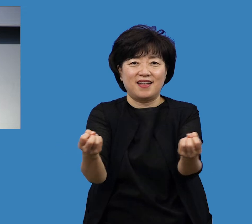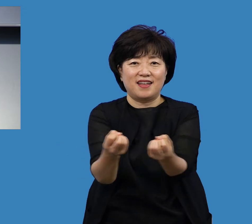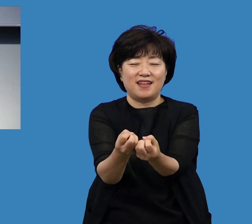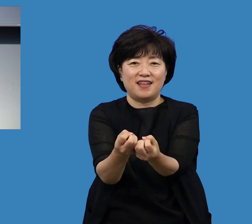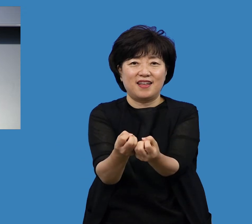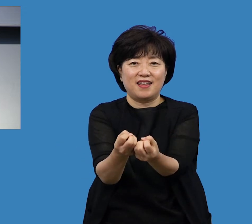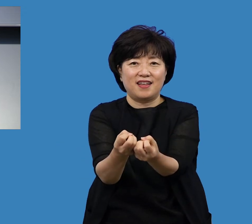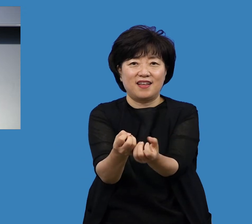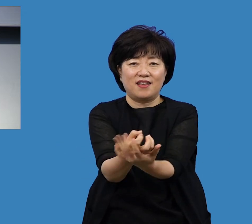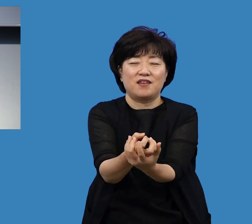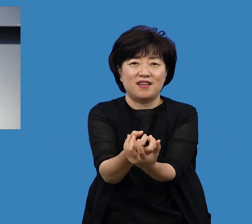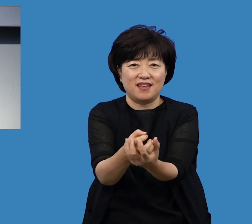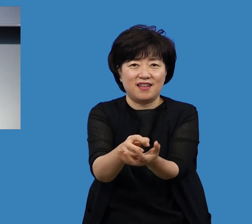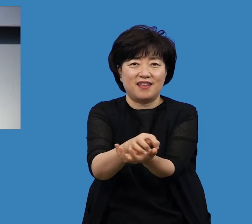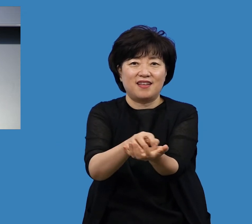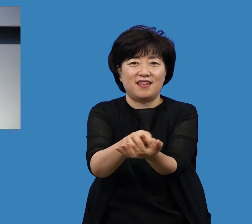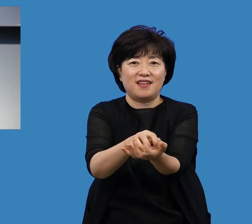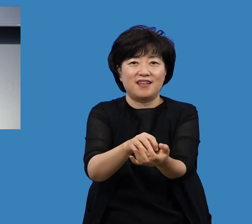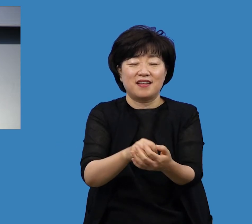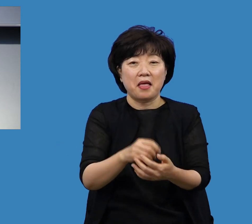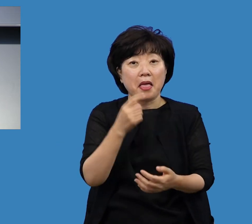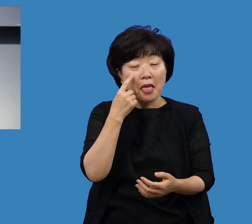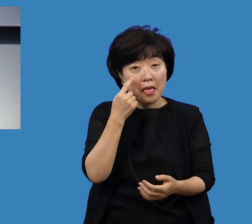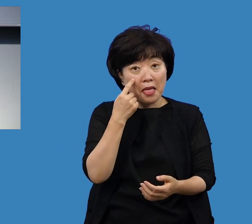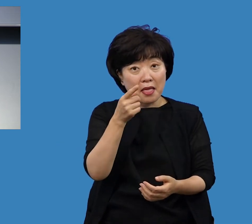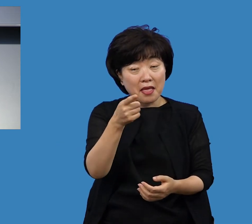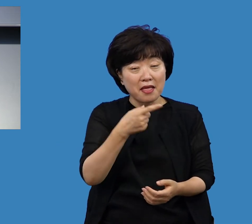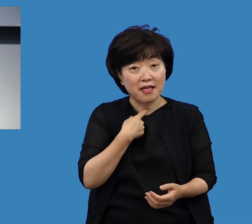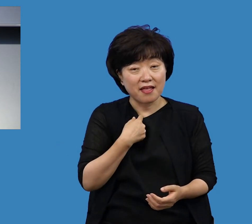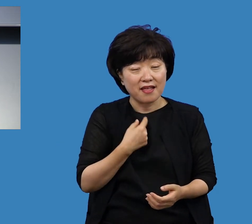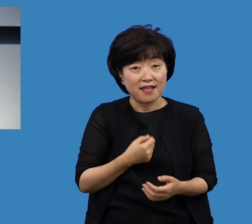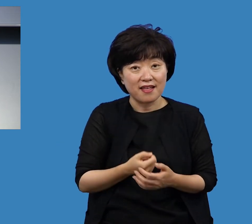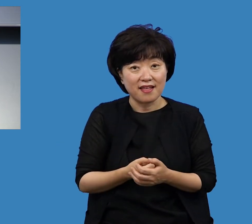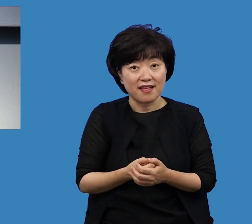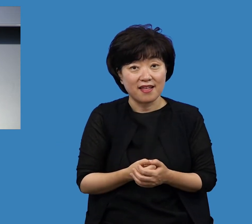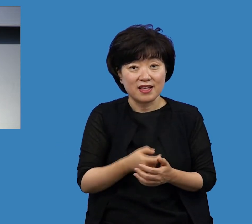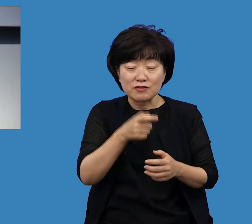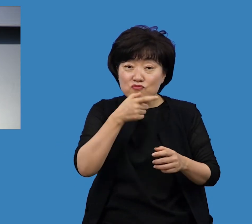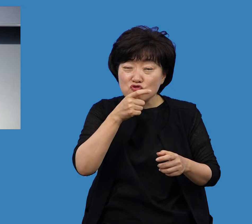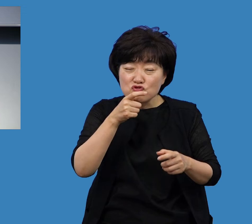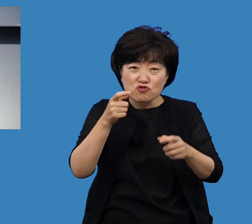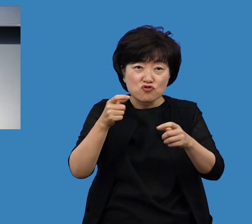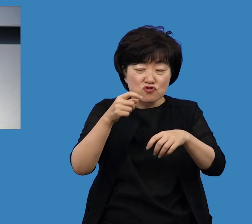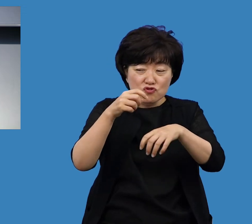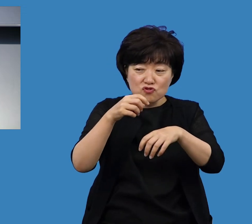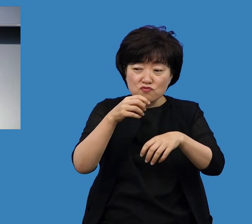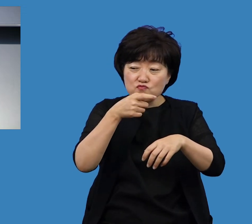그렇지? 이제 그런 거 해봤어? 네. 그러니까 물방울을 이렇게,